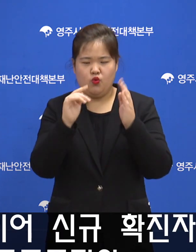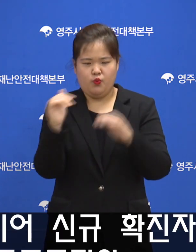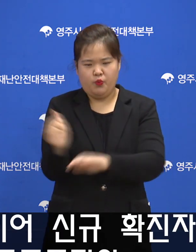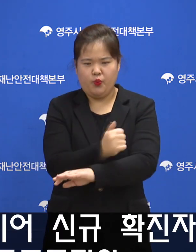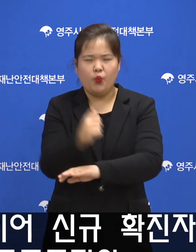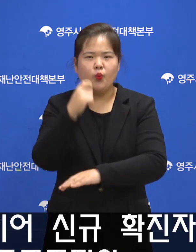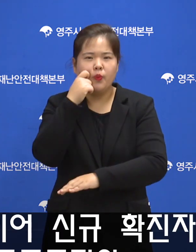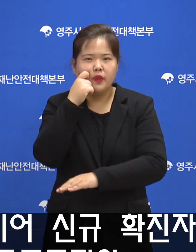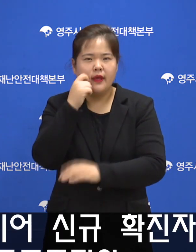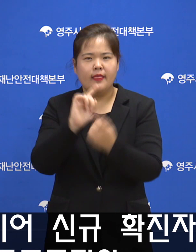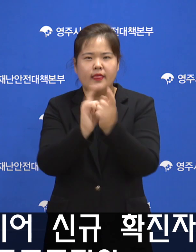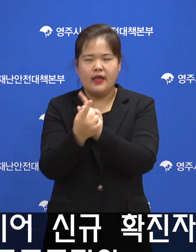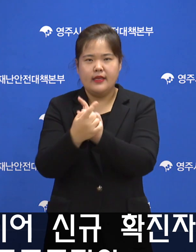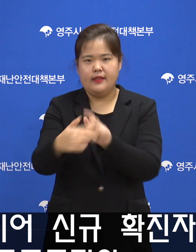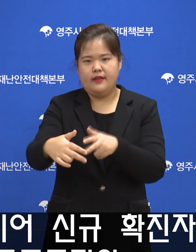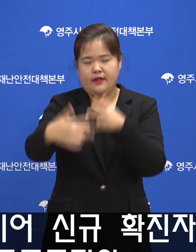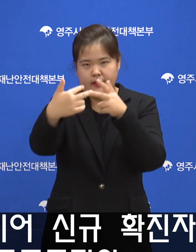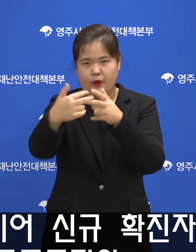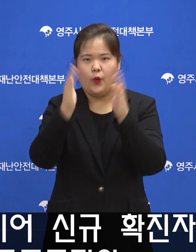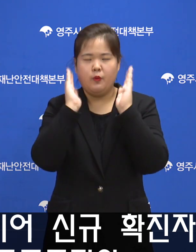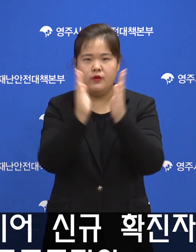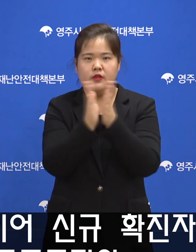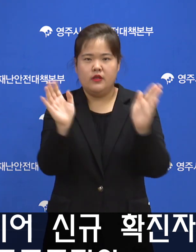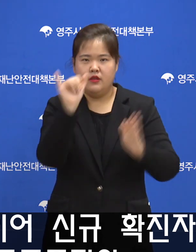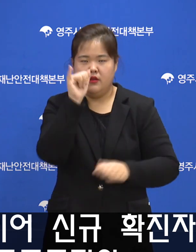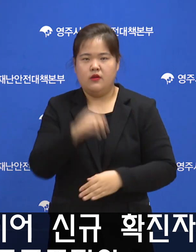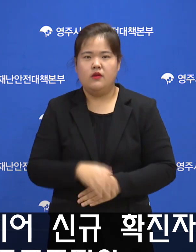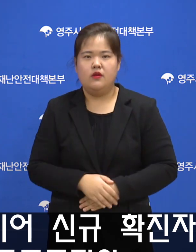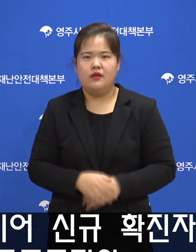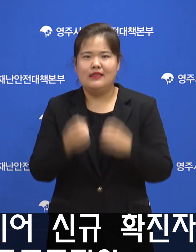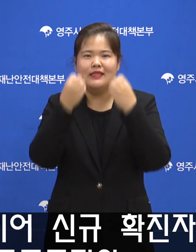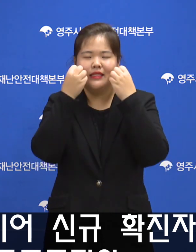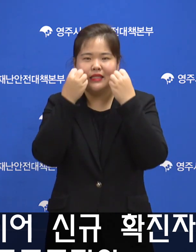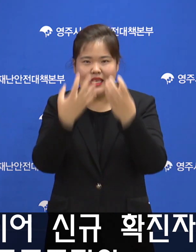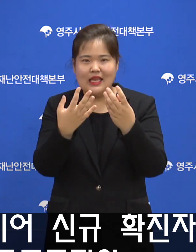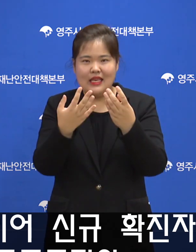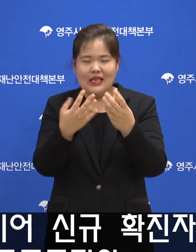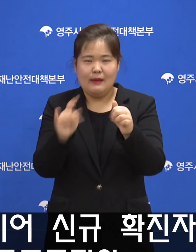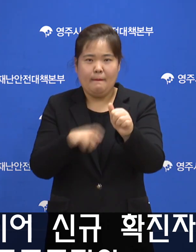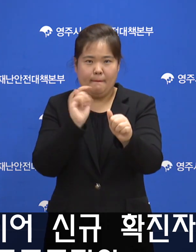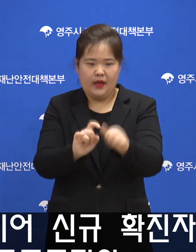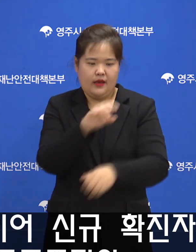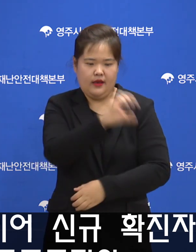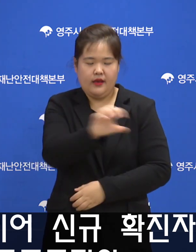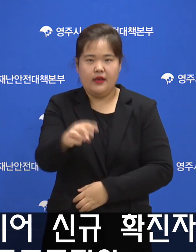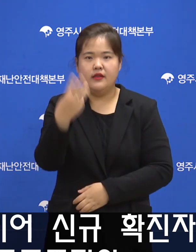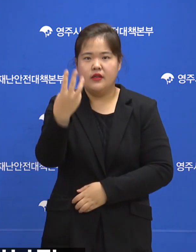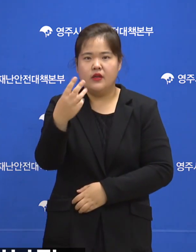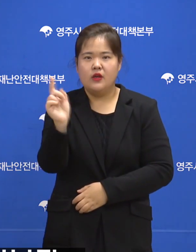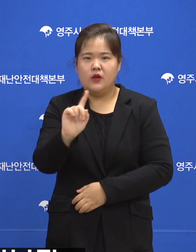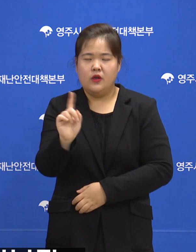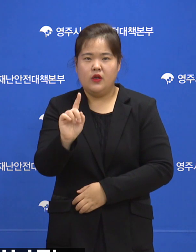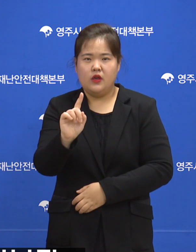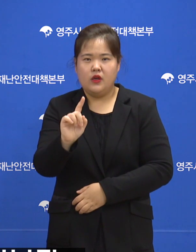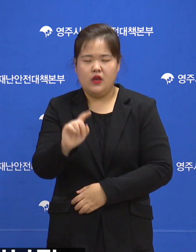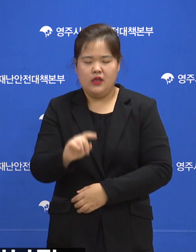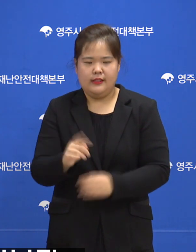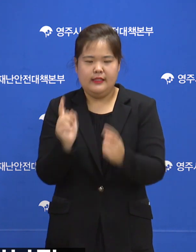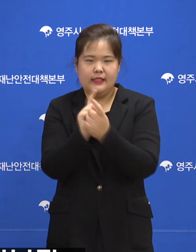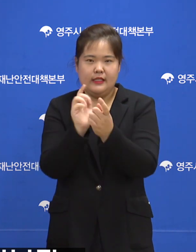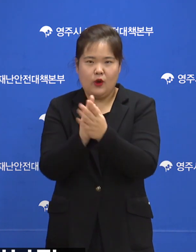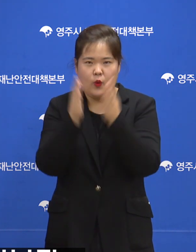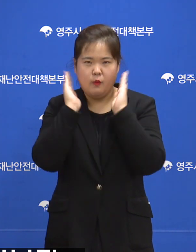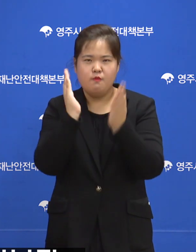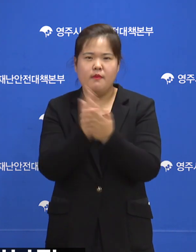원격 수업으로 전환한 데 이어 신규 확진자가 발생한 3개 학교에 대해 등교 중지와 원격 수업을